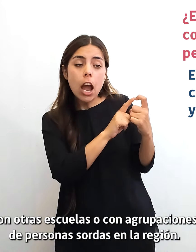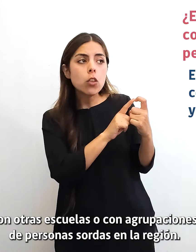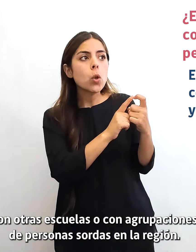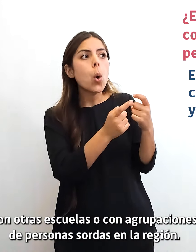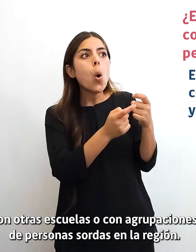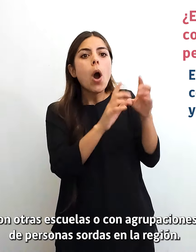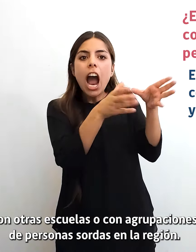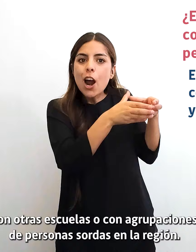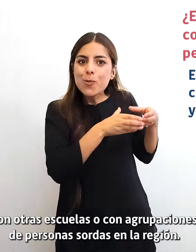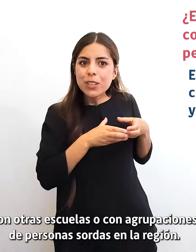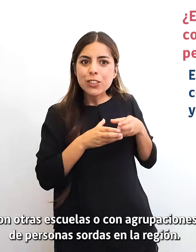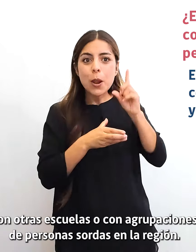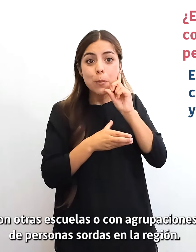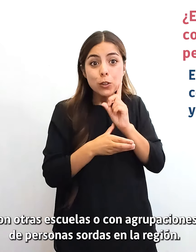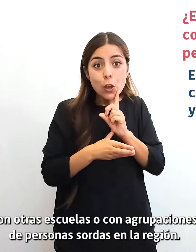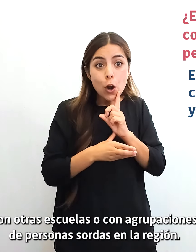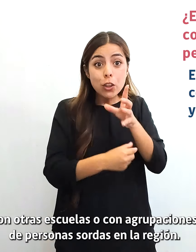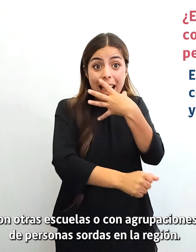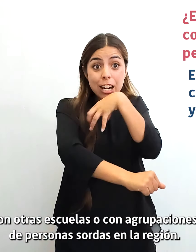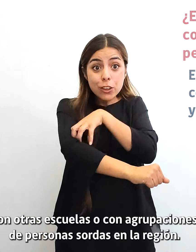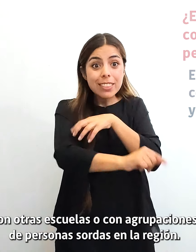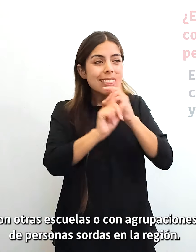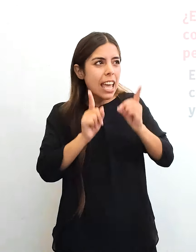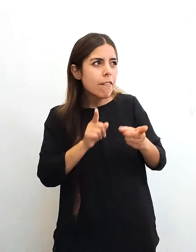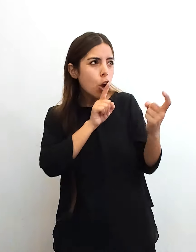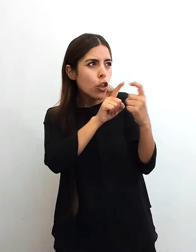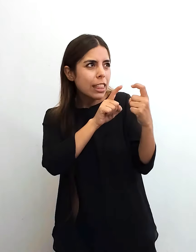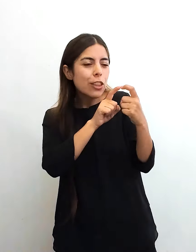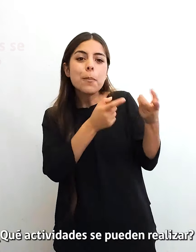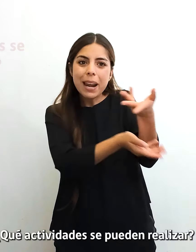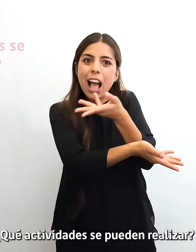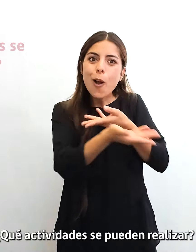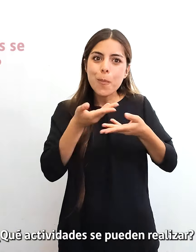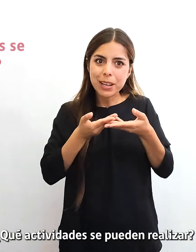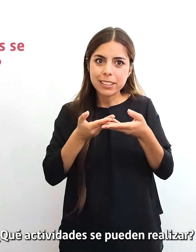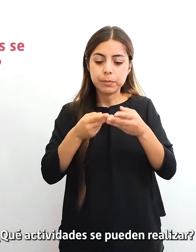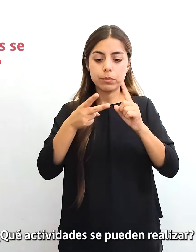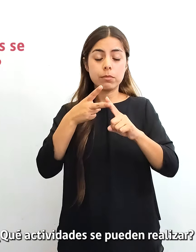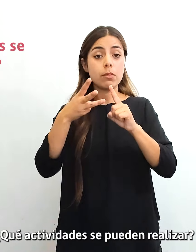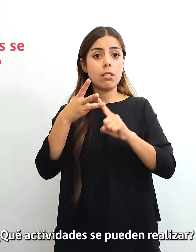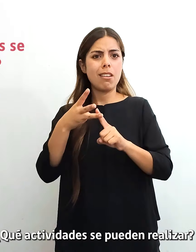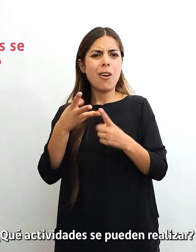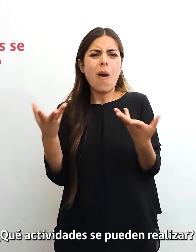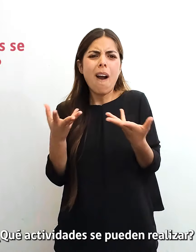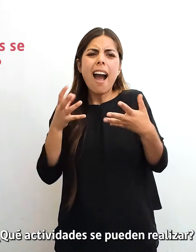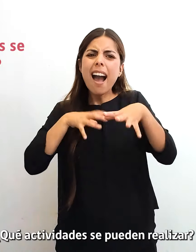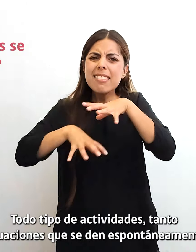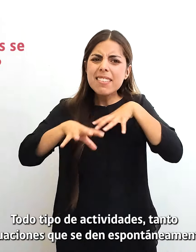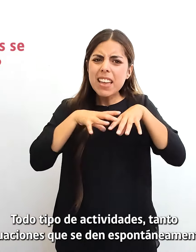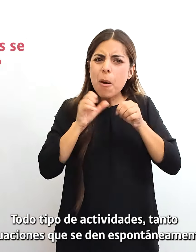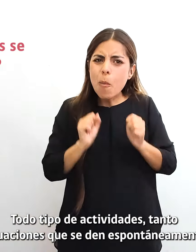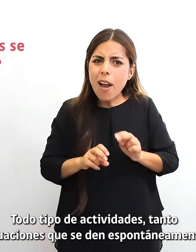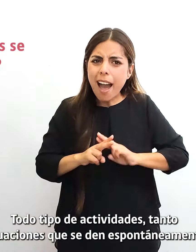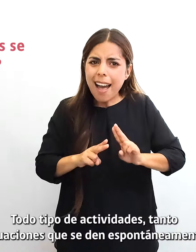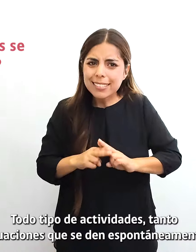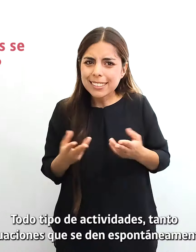o con agrupaciones de personas sordas en la región. ¿Qué actividades se pueden realizar? Todo tipo de actividades,